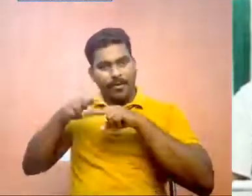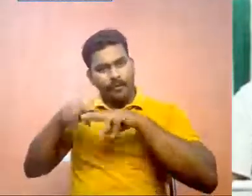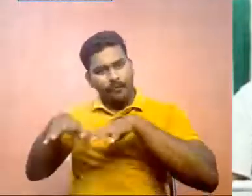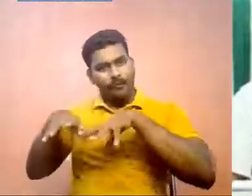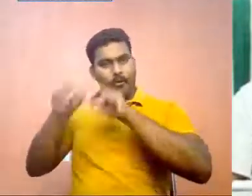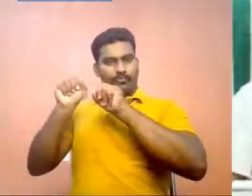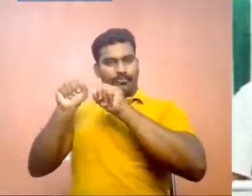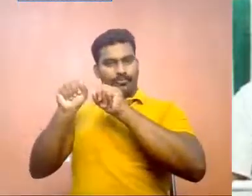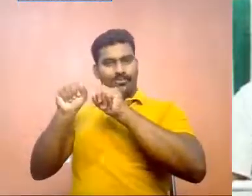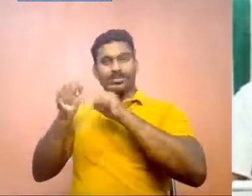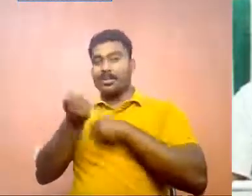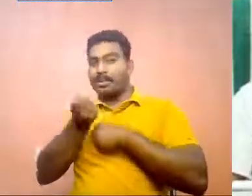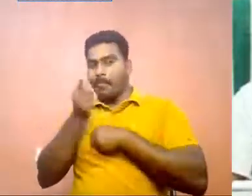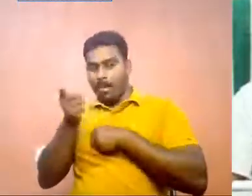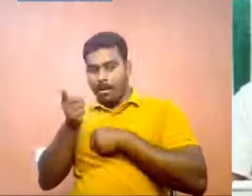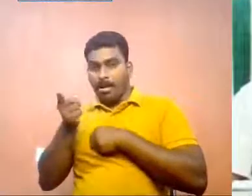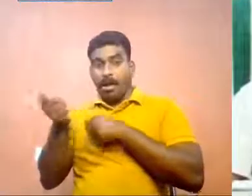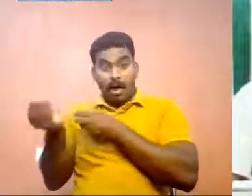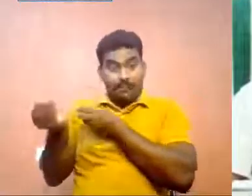ഡ്രഗ്സ് കൺട്രോളറുമായി ബന്ധപ്പെട്ട്